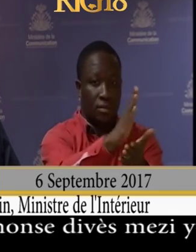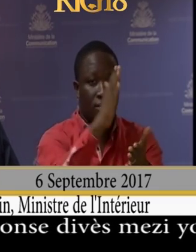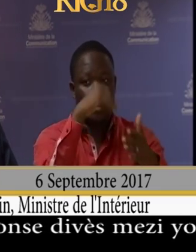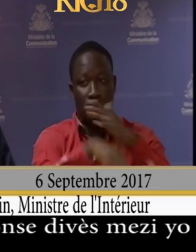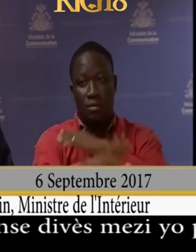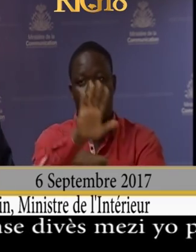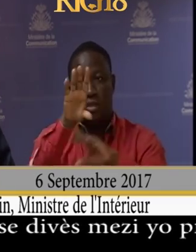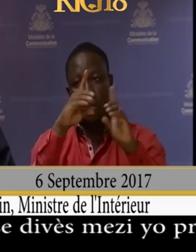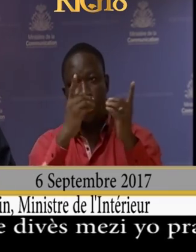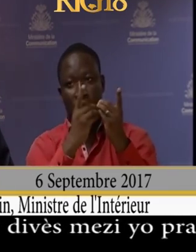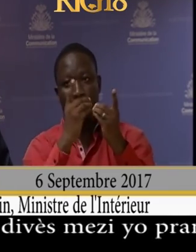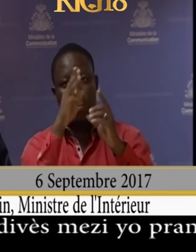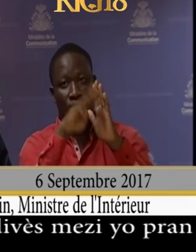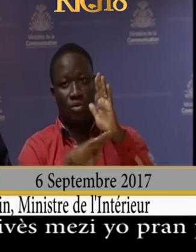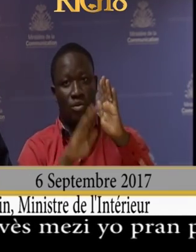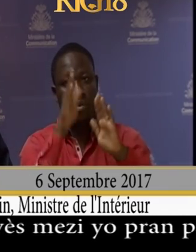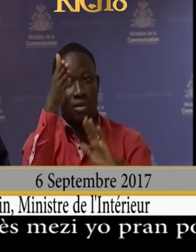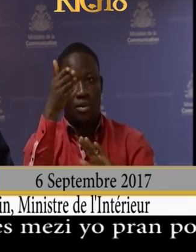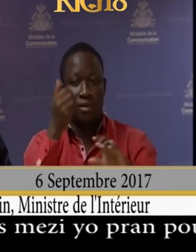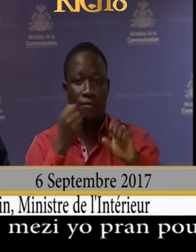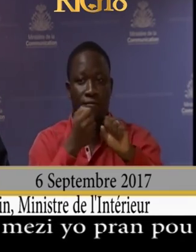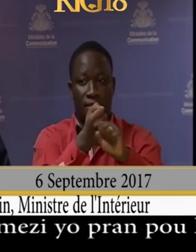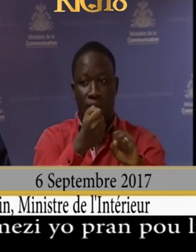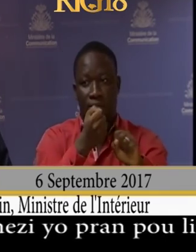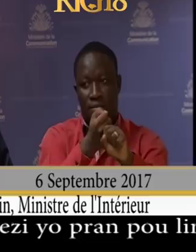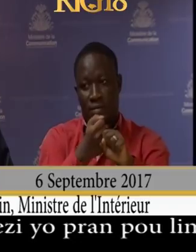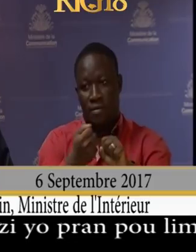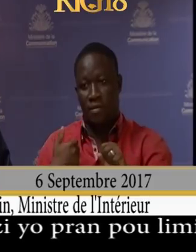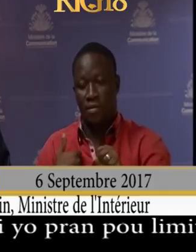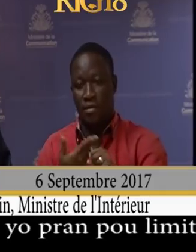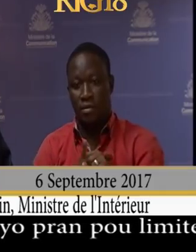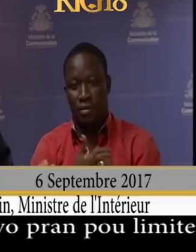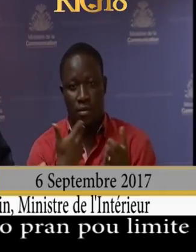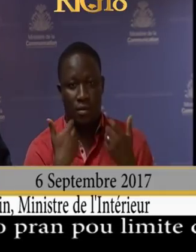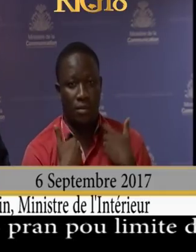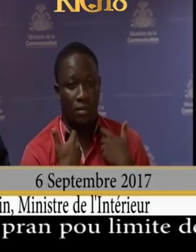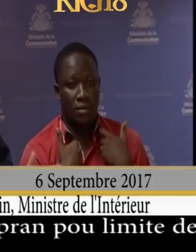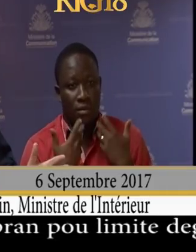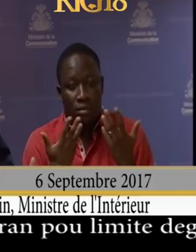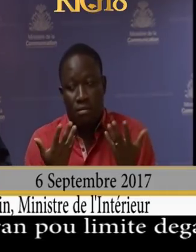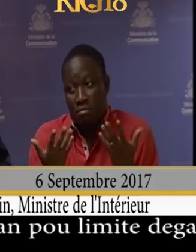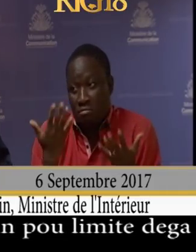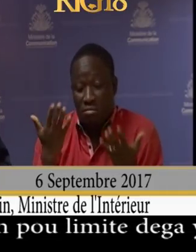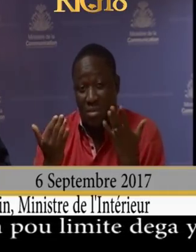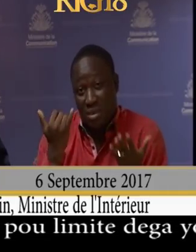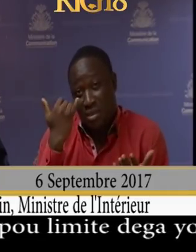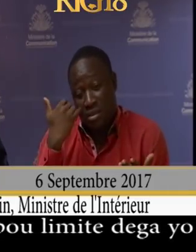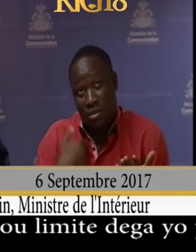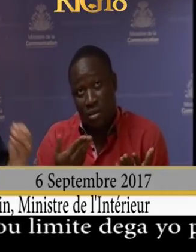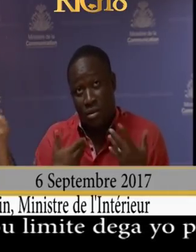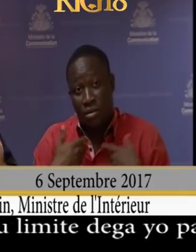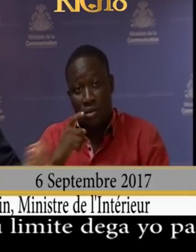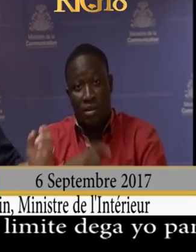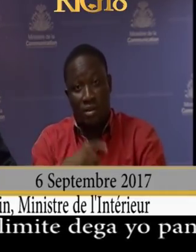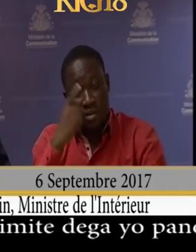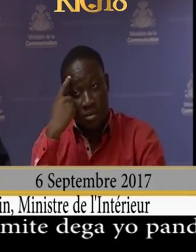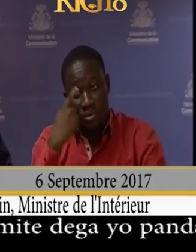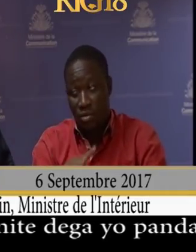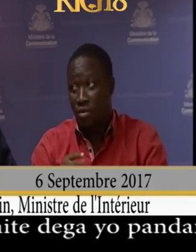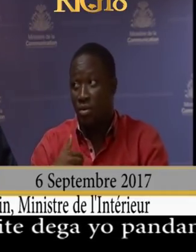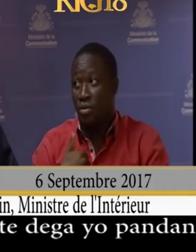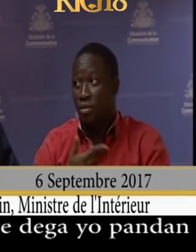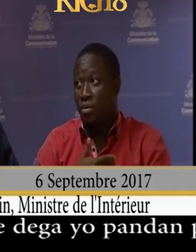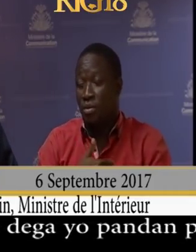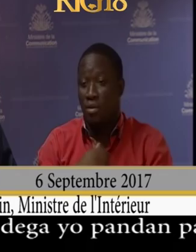5 départements qui pral pi toucher yo et si nous gen idéalement tout si nous gen temps pour nous idéalement